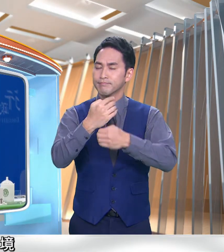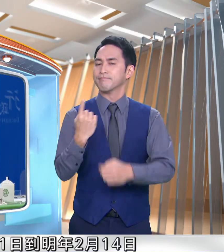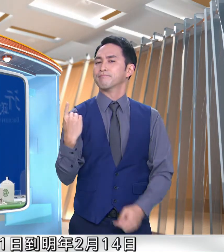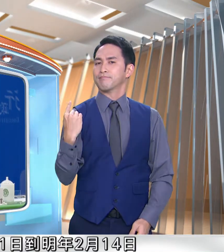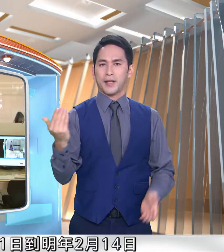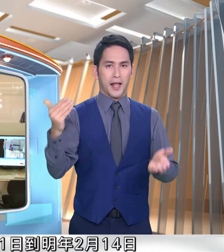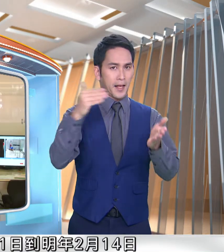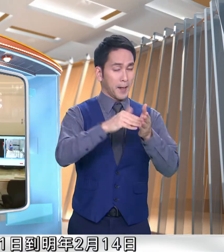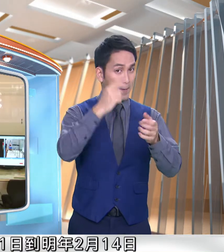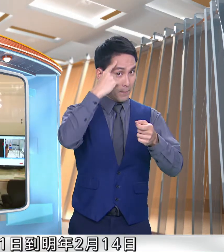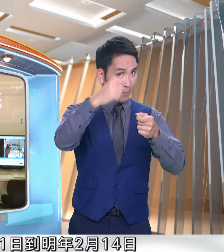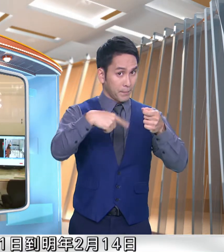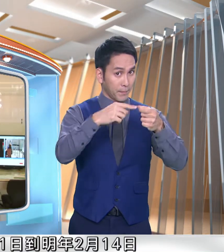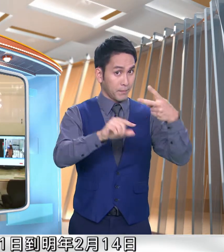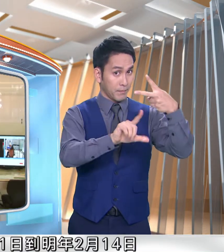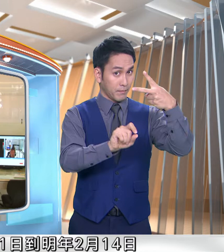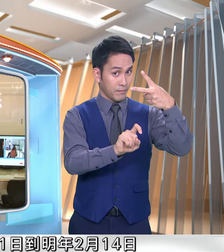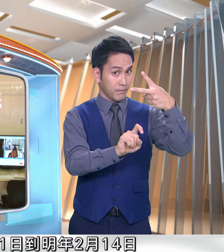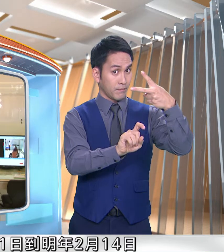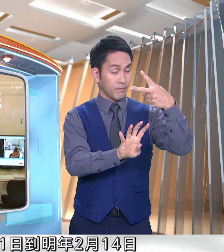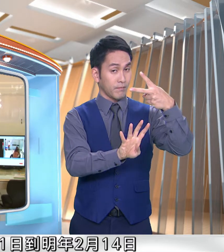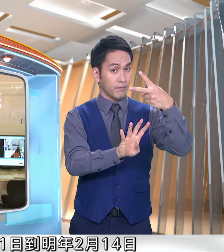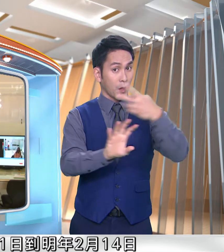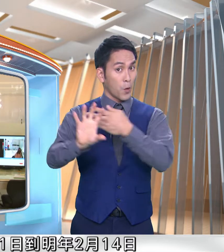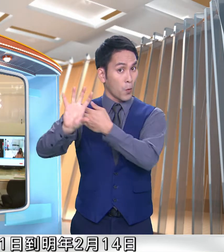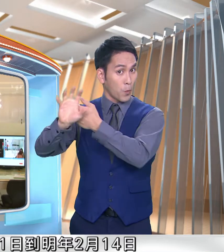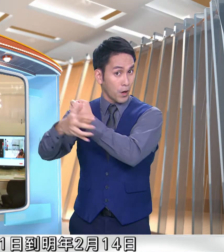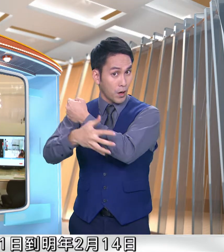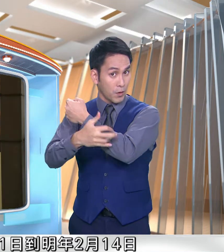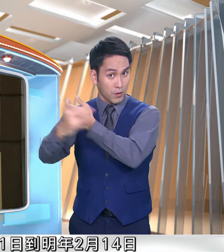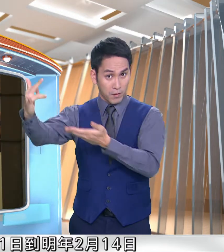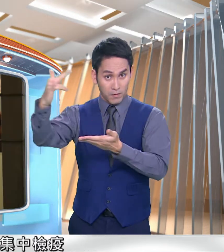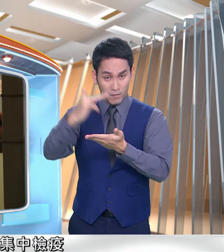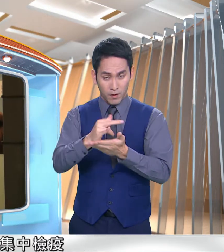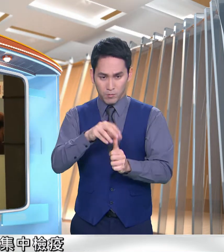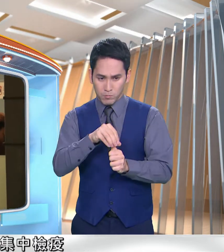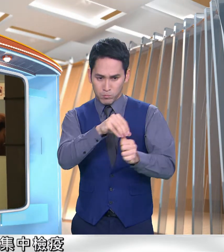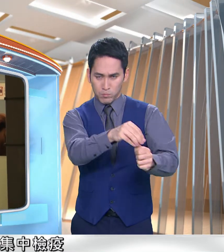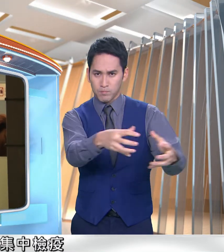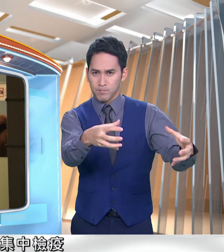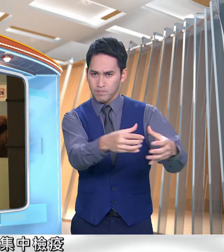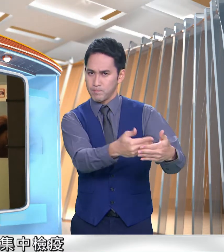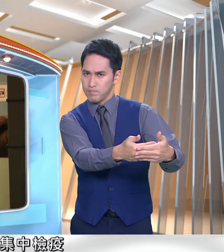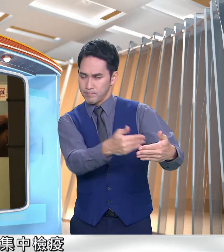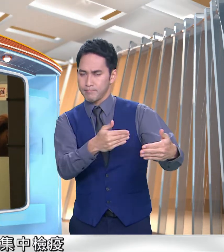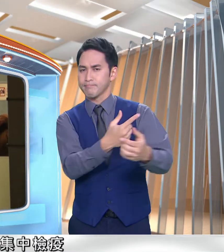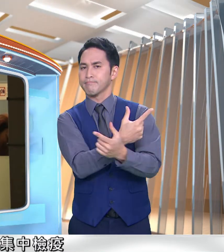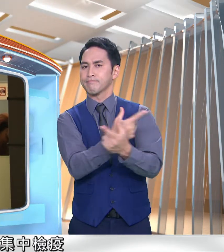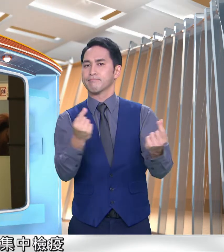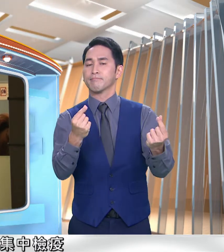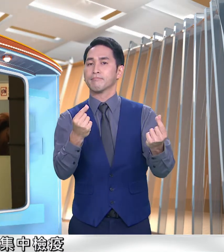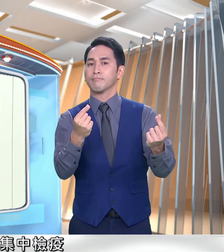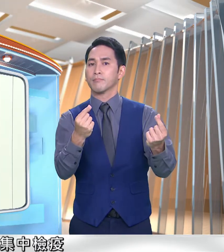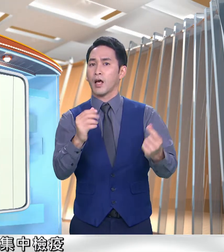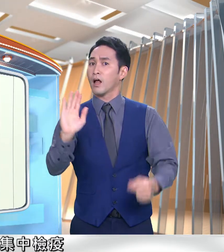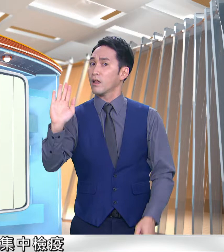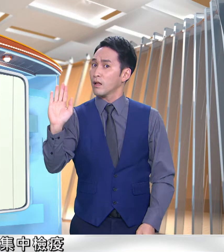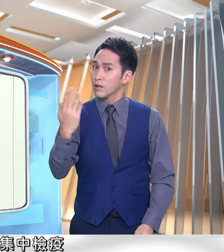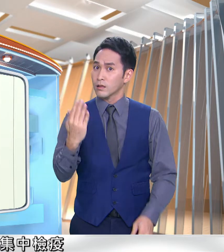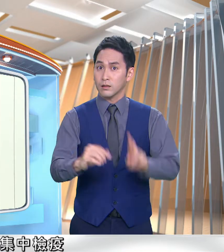段11月11号到明年的2月14号，移工入境全部都要到集中检疫